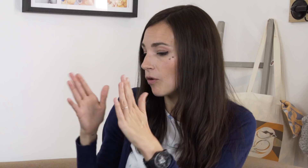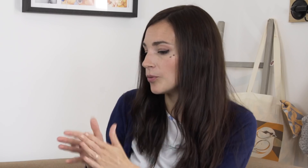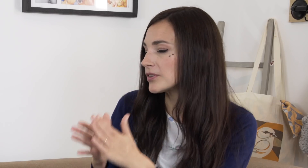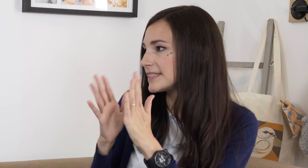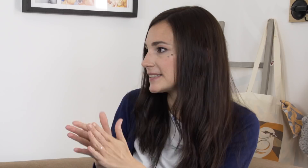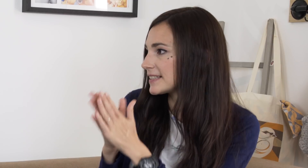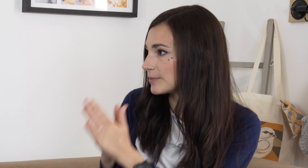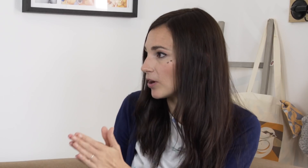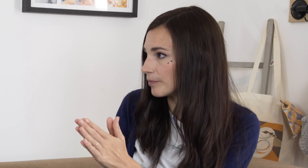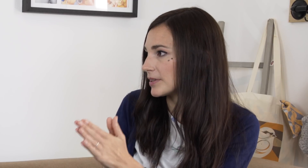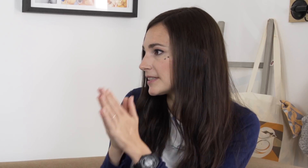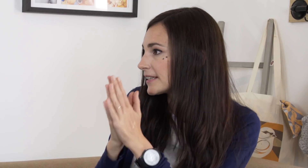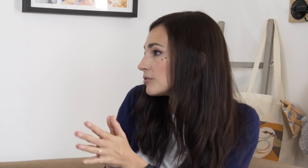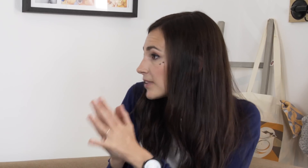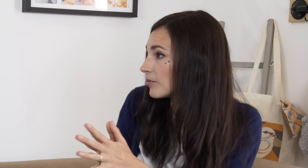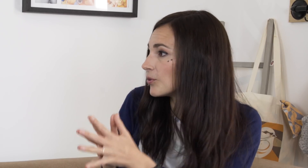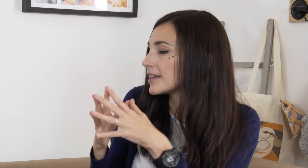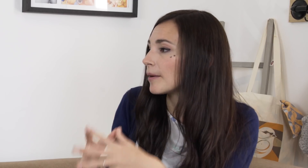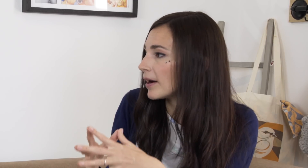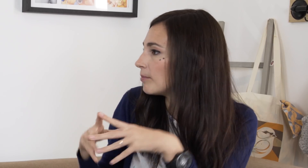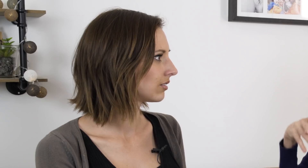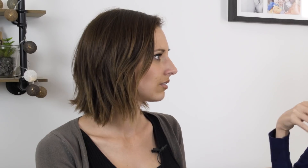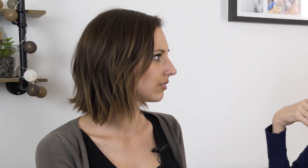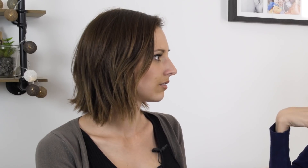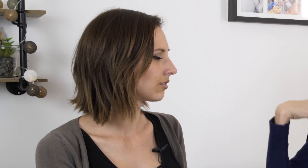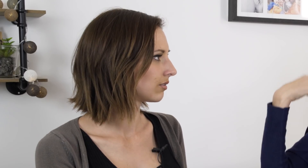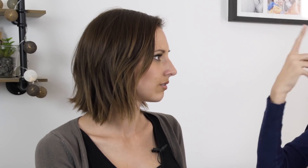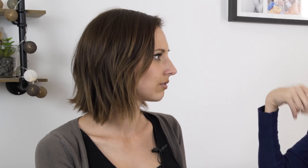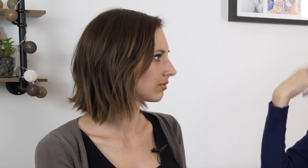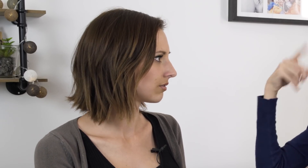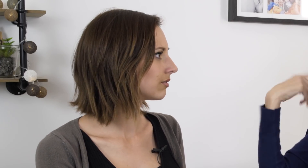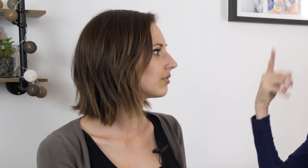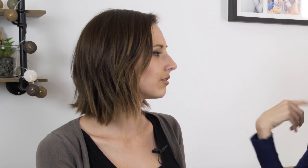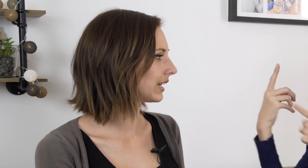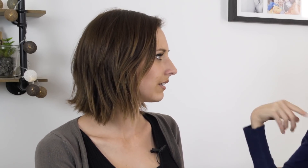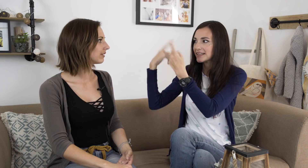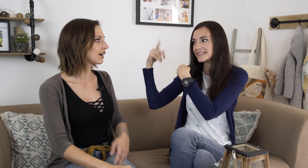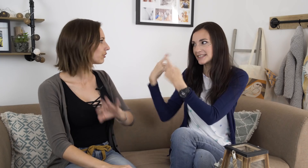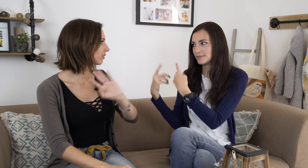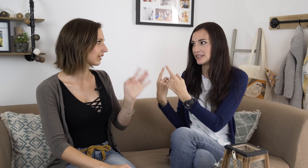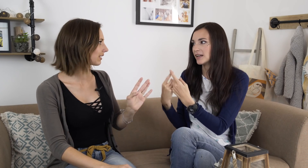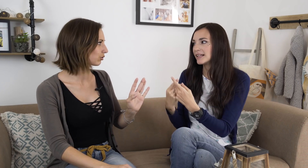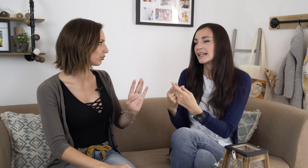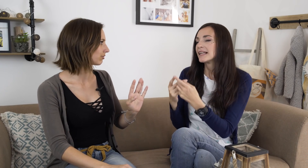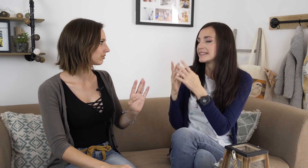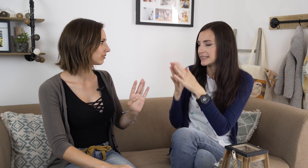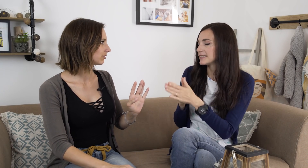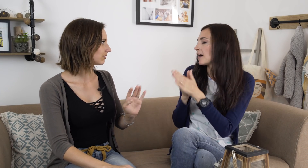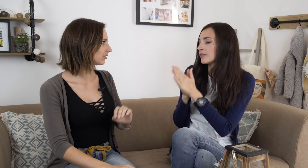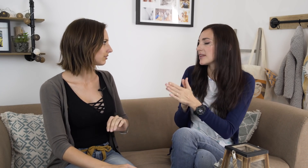On commence les signes à 6 mois, parce que le cerveau est capable du coup de reconnaître les mots et de les Avant assimiler. ce serait trop tôt. Avant ça